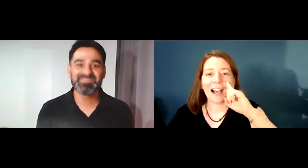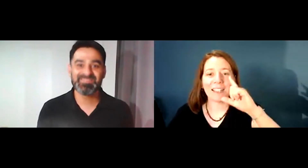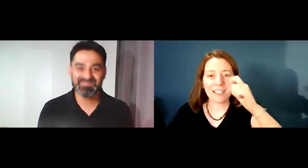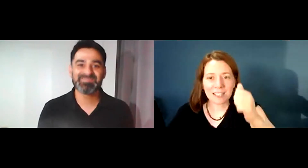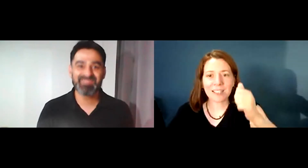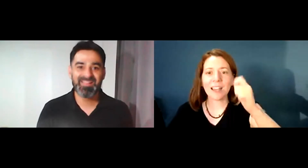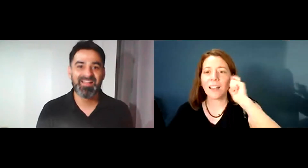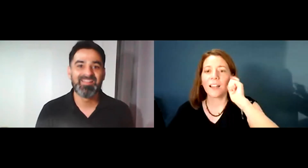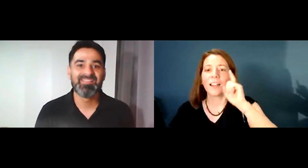Alicia